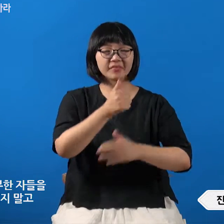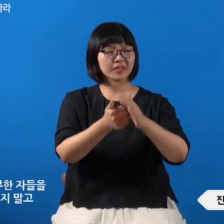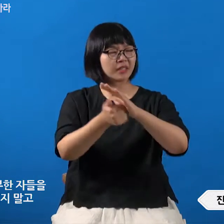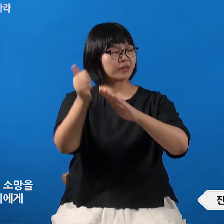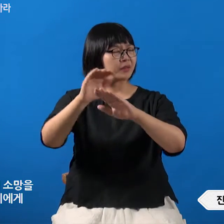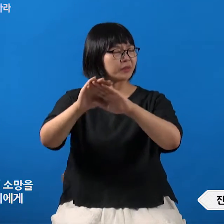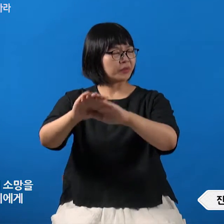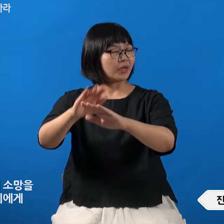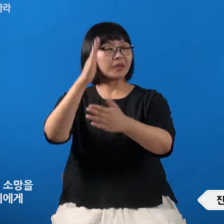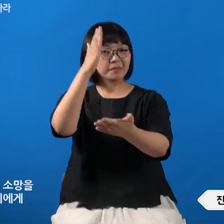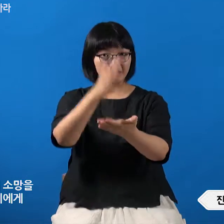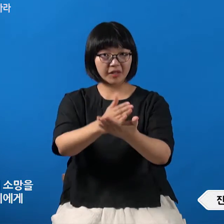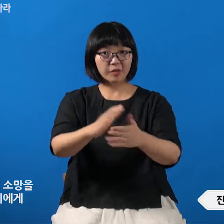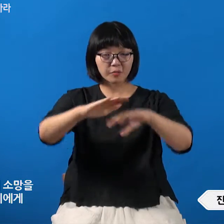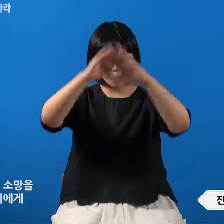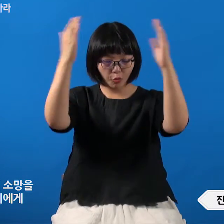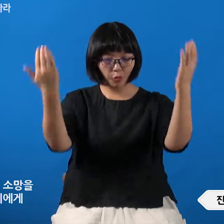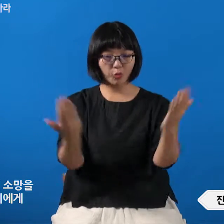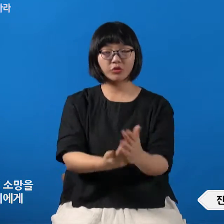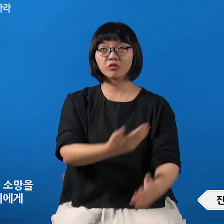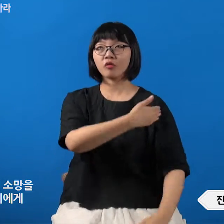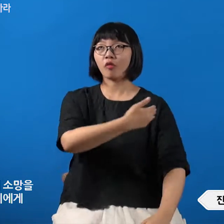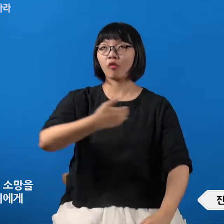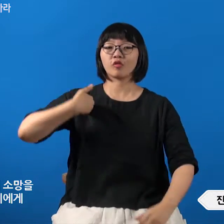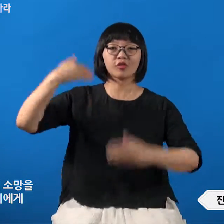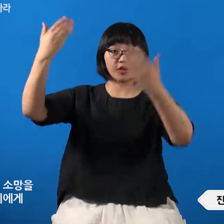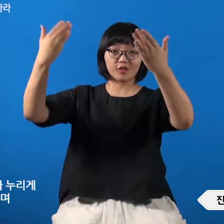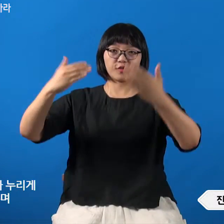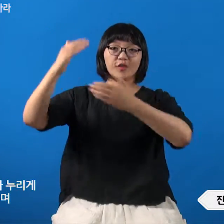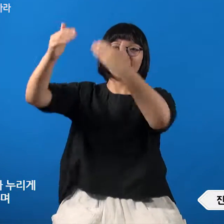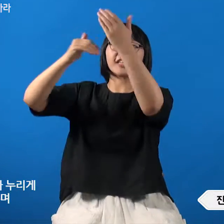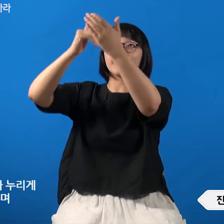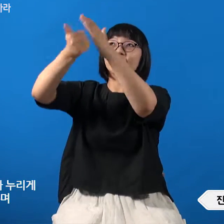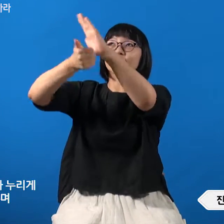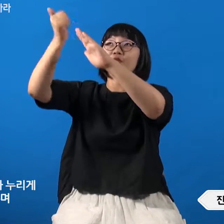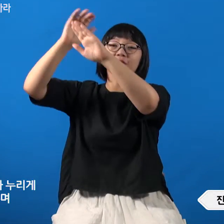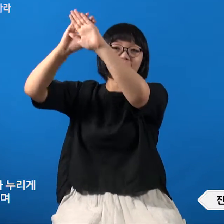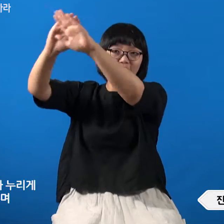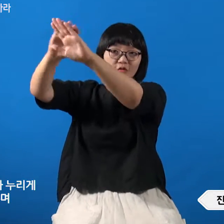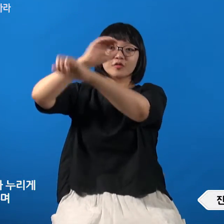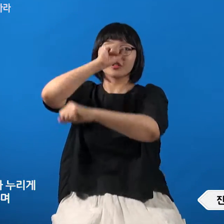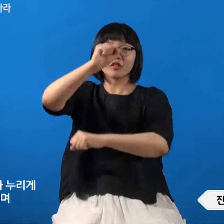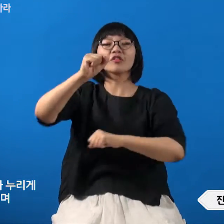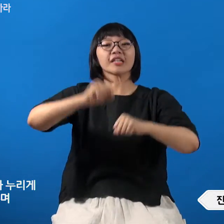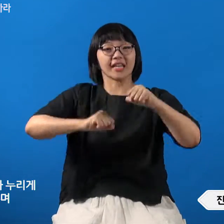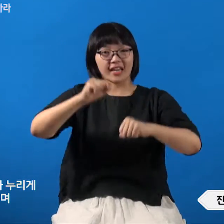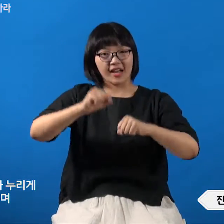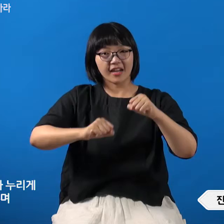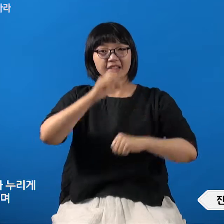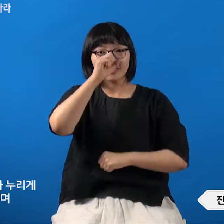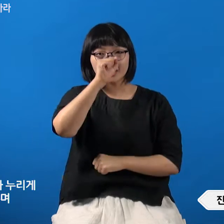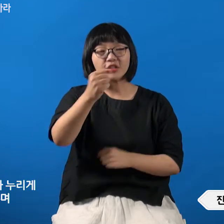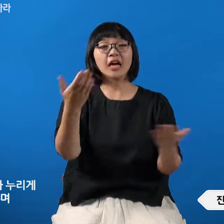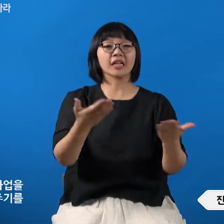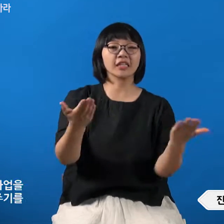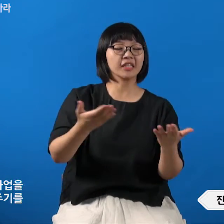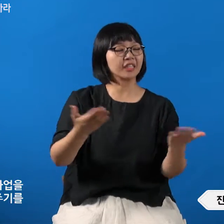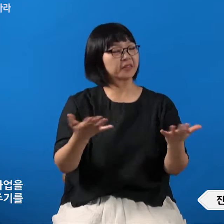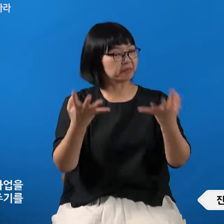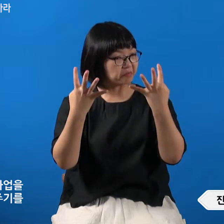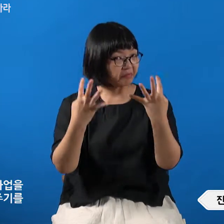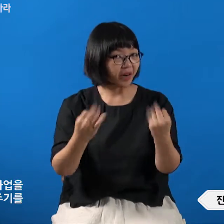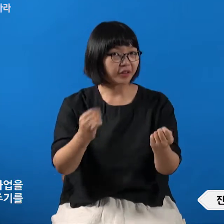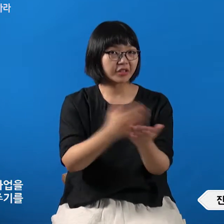우리에게 모든 것을 후히 주사 누리게 하시는 하나님께 두며 선을 행하고 선한 사업을 많이 하고 나누어 주기를